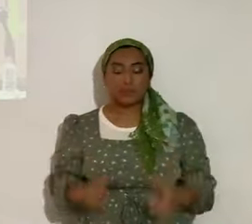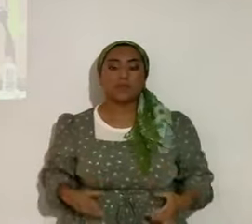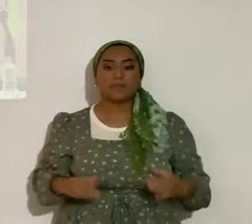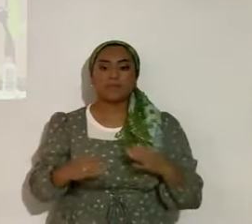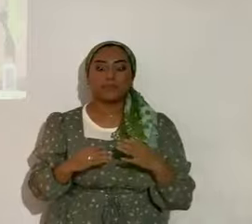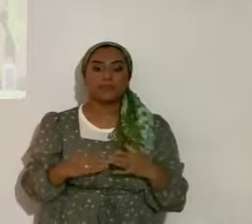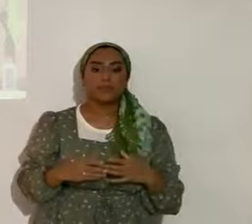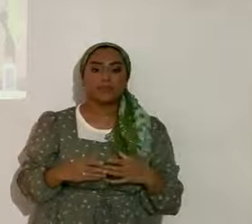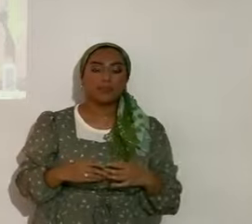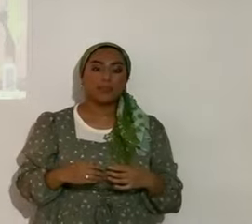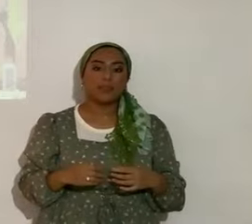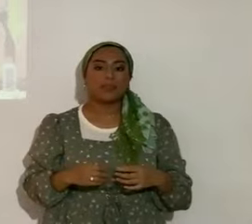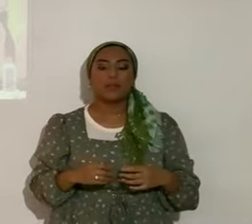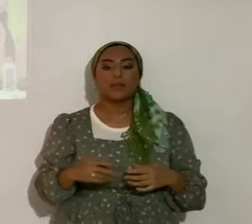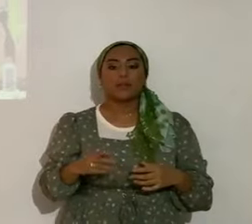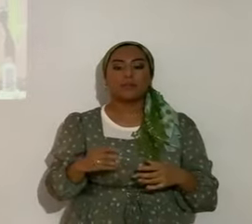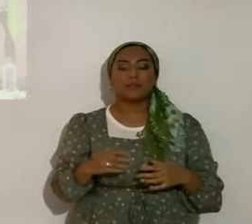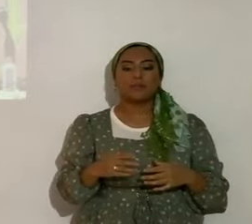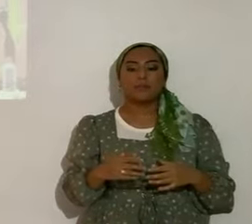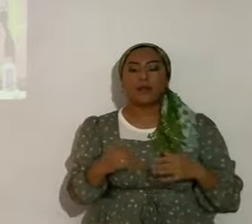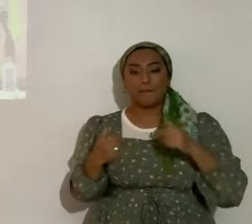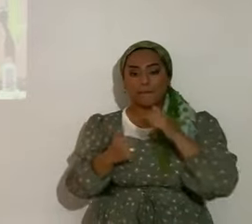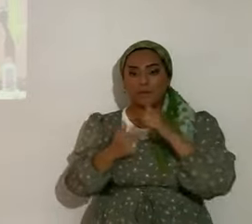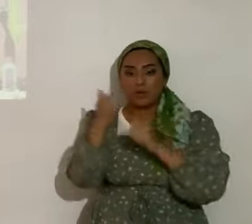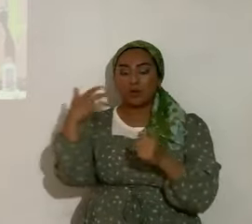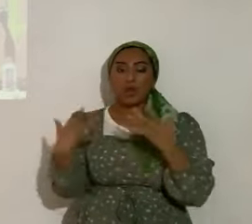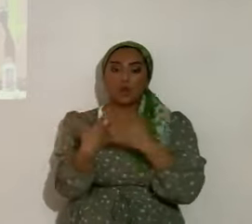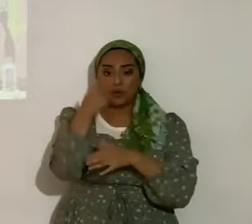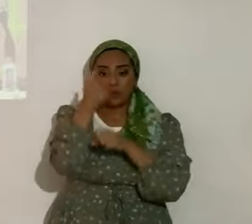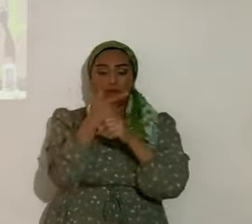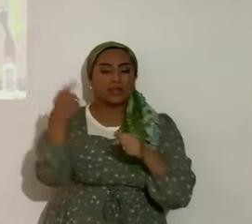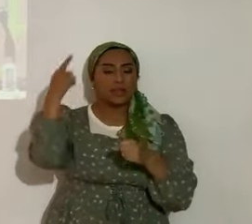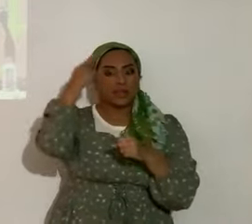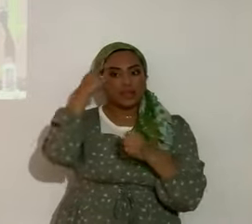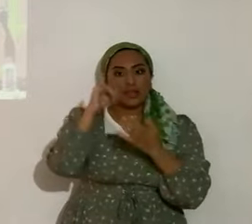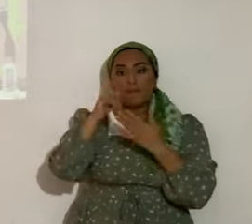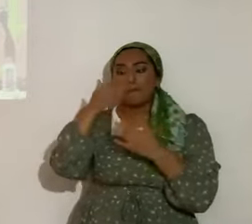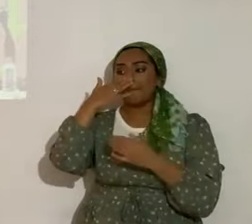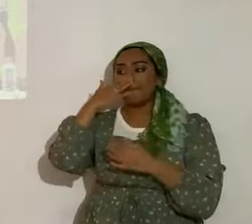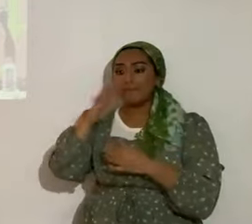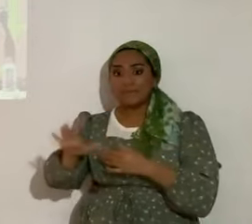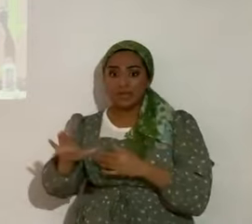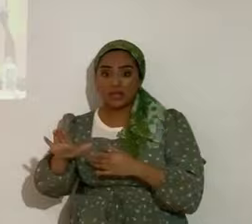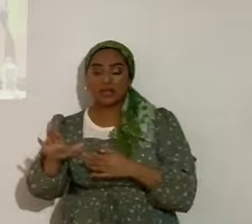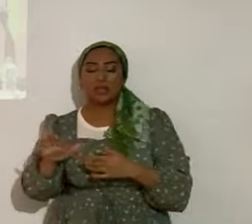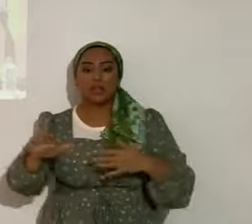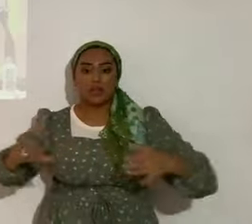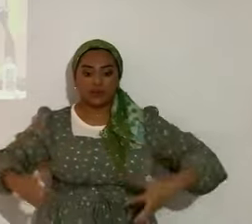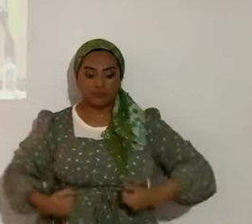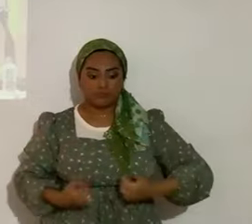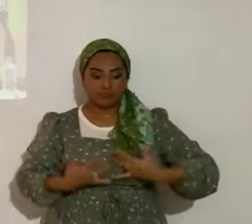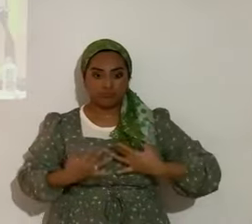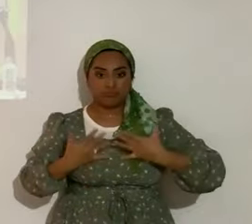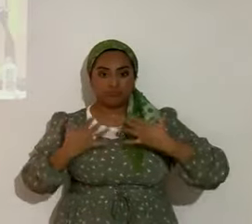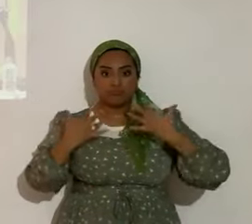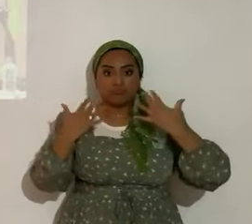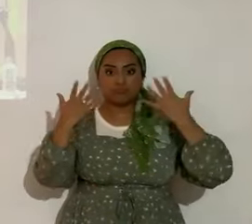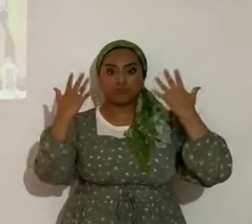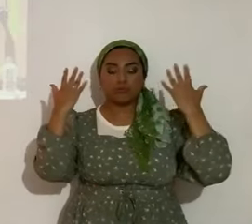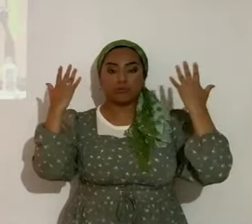aunque pareciera, hermanos, sobre todo los nuevecitos, que el mal va tomando terreno como un ejército